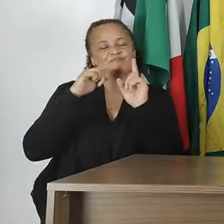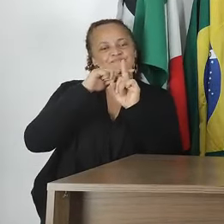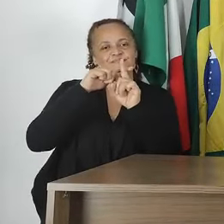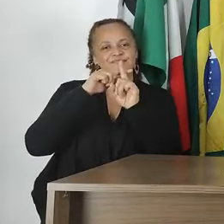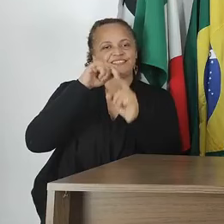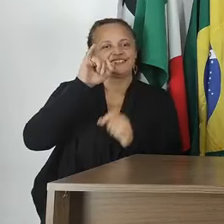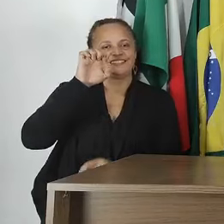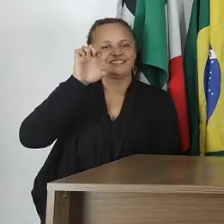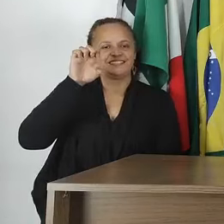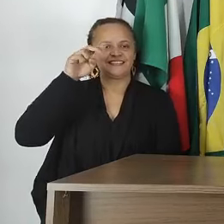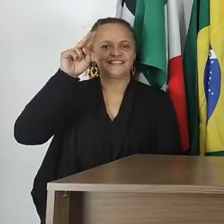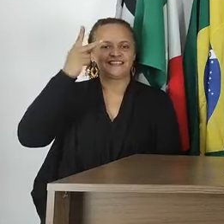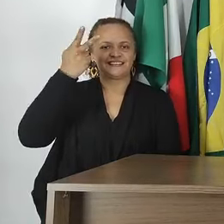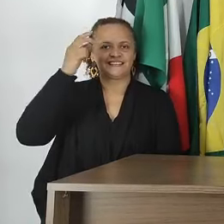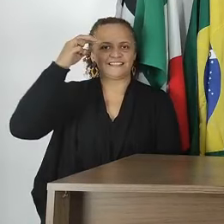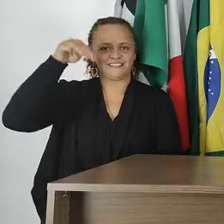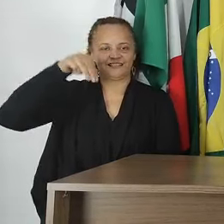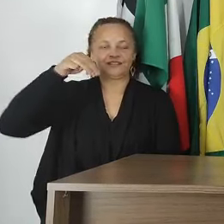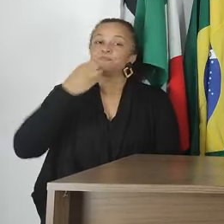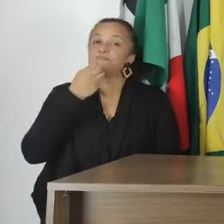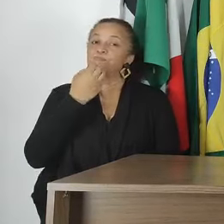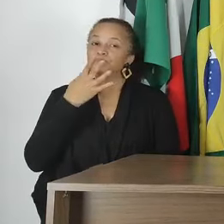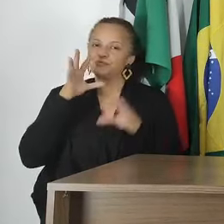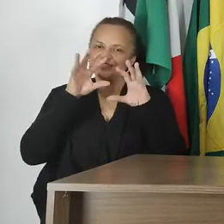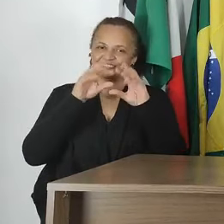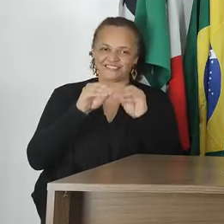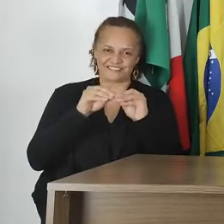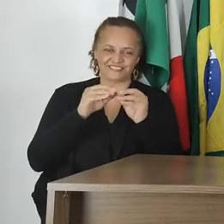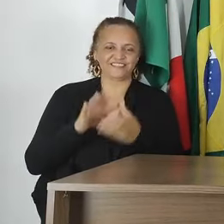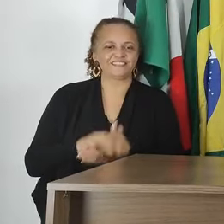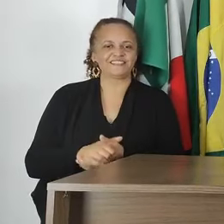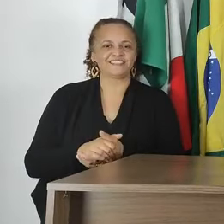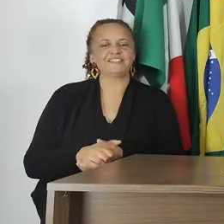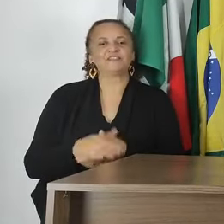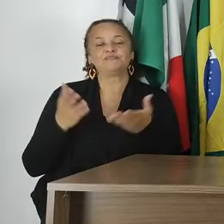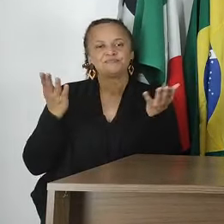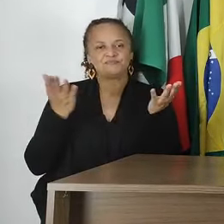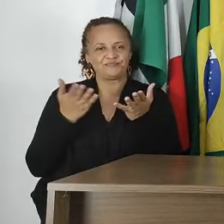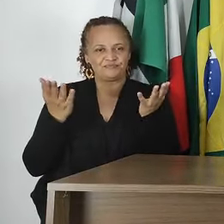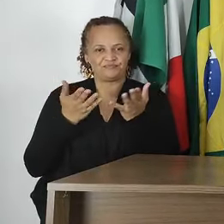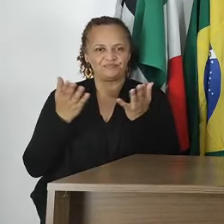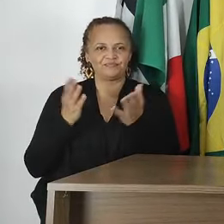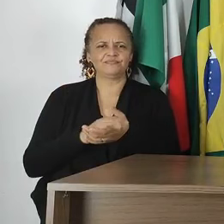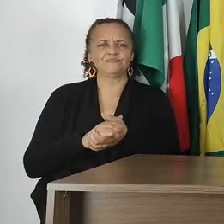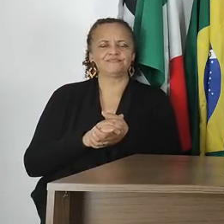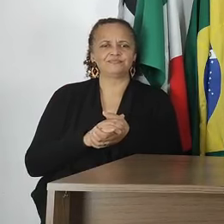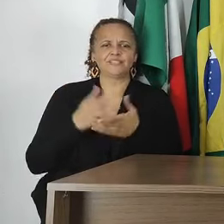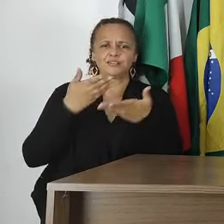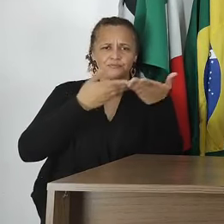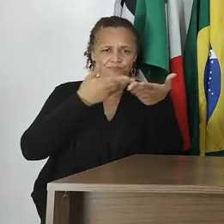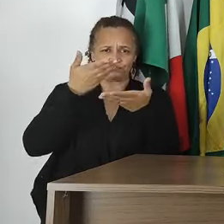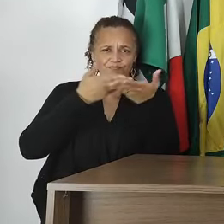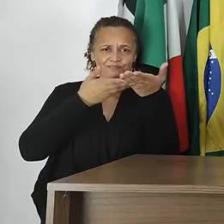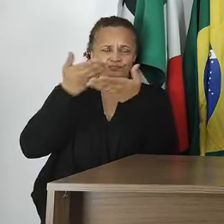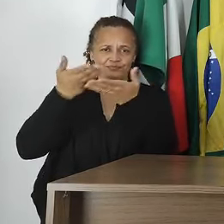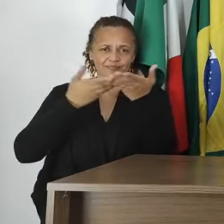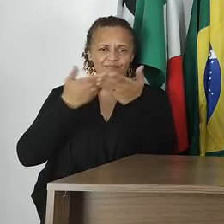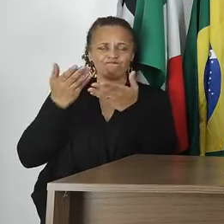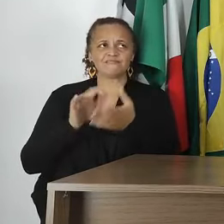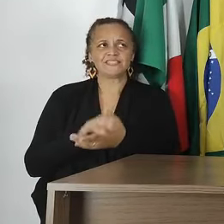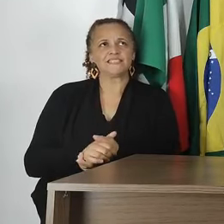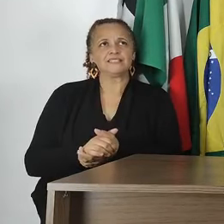Maria. Muito boa noite. Eu gostaria de estar trazendo para vocês hoje uma